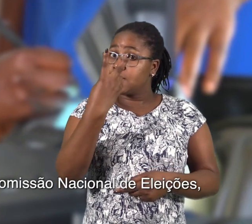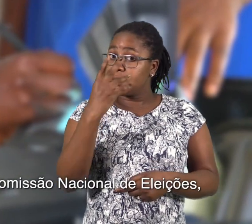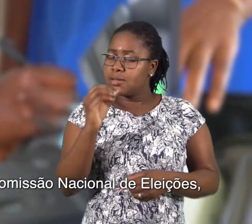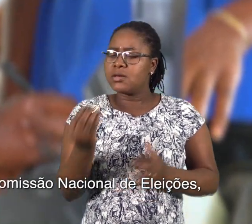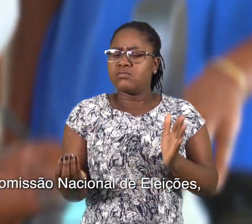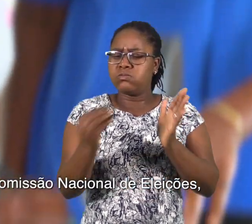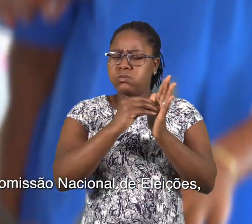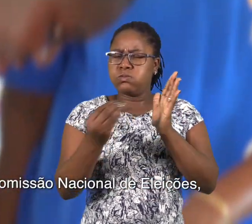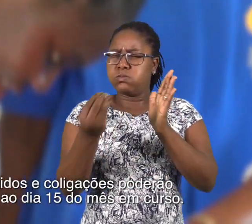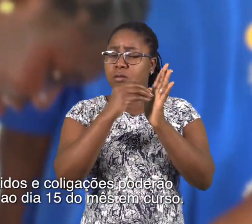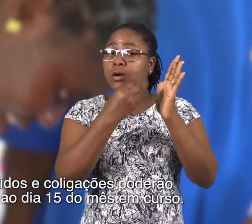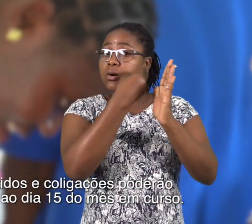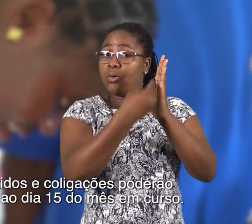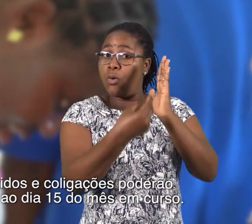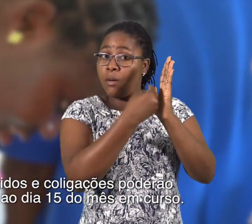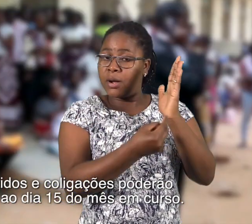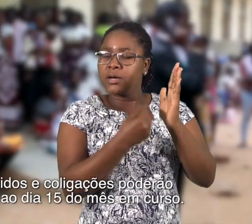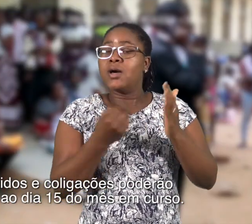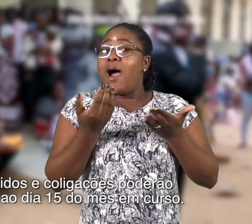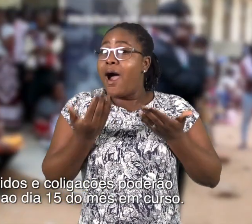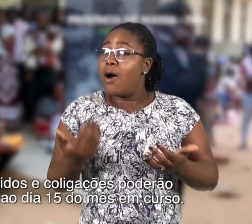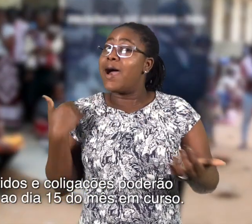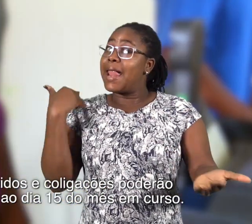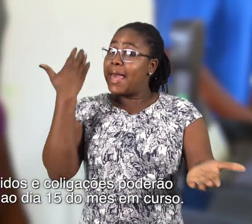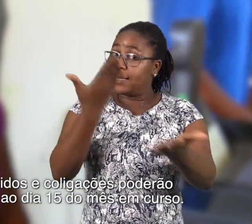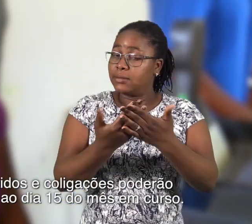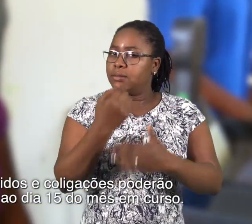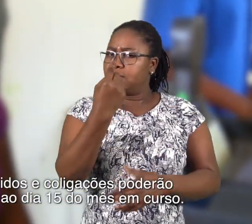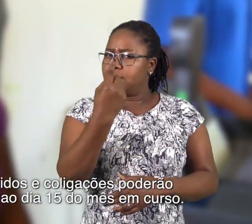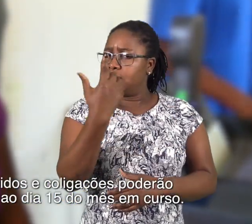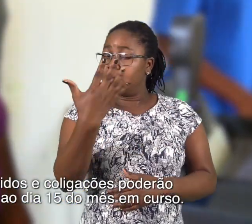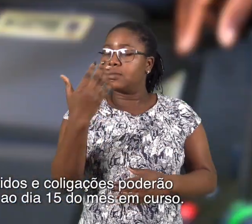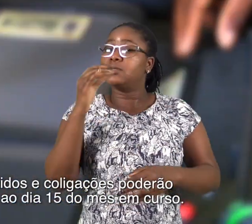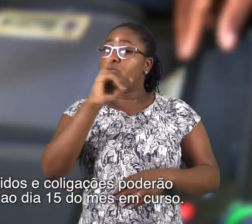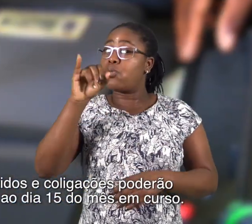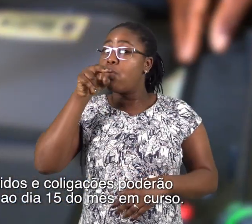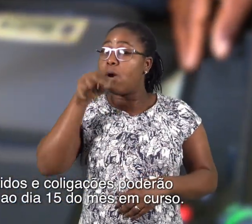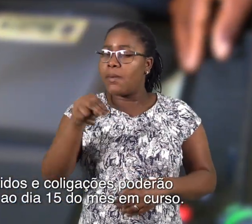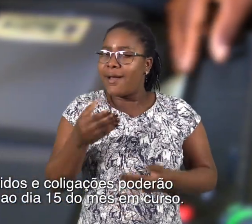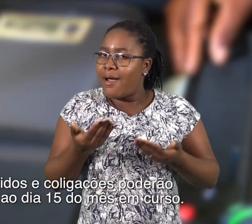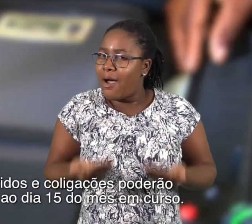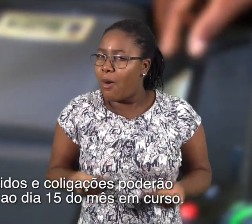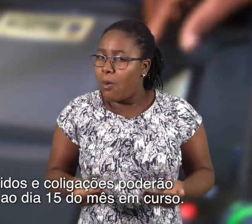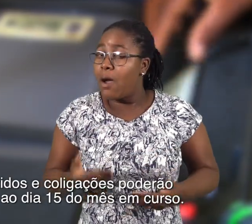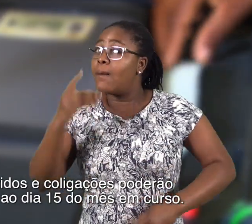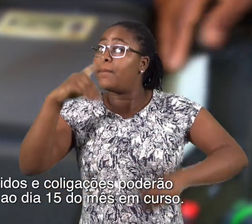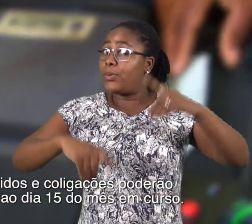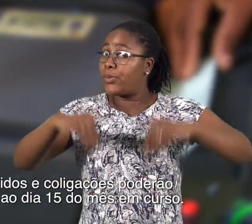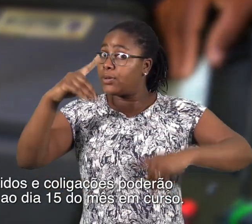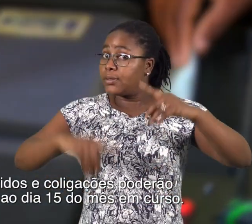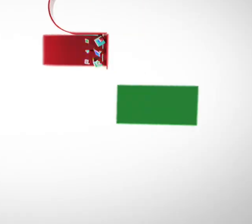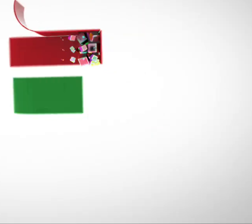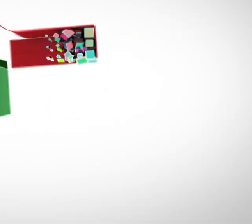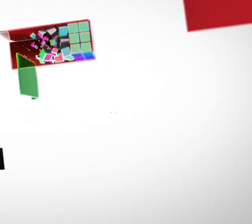Eleições, mais de 20 partidos e coligações poderão inscrever-se até o dia 15 do mês em curso.